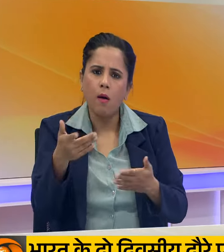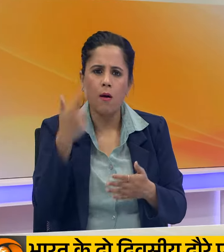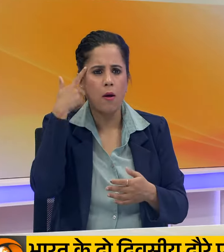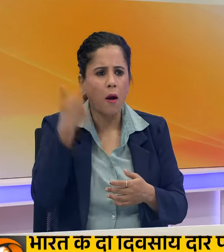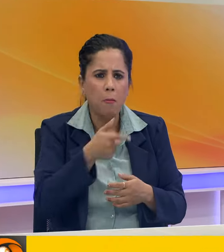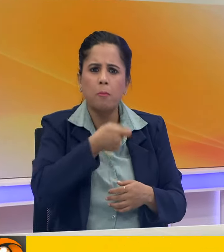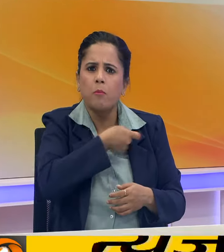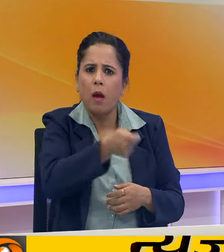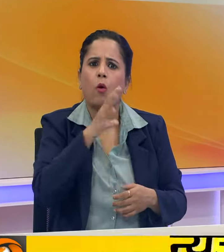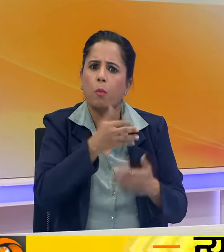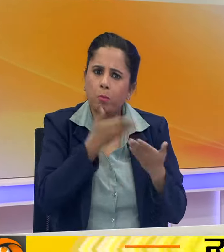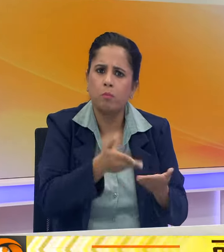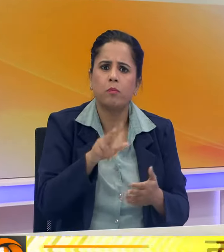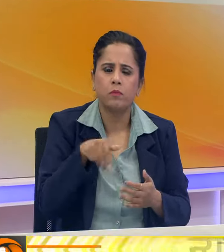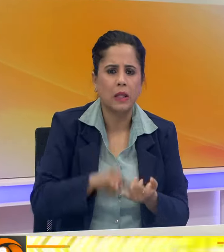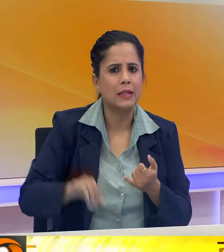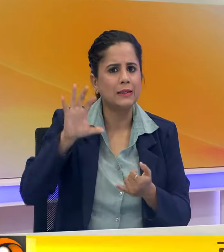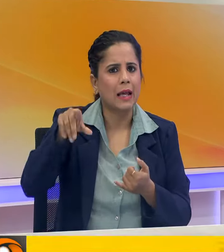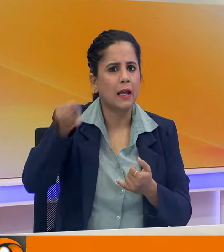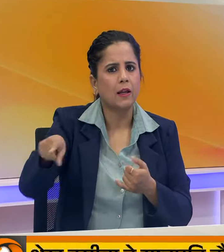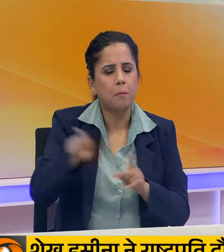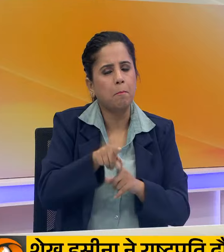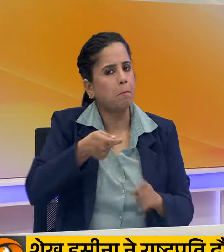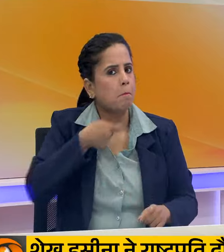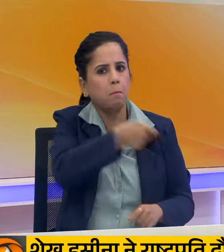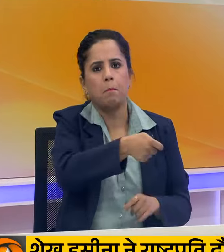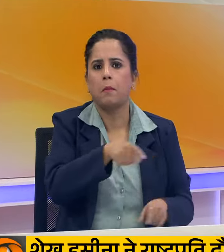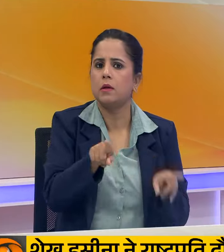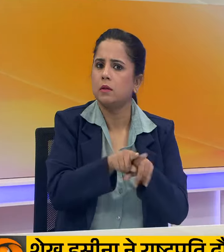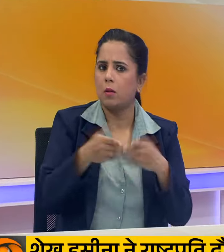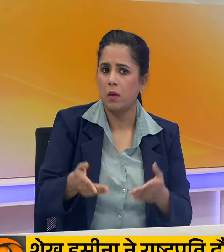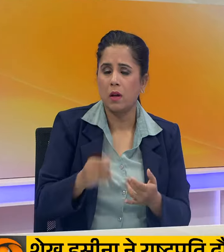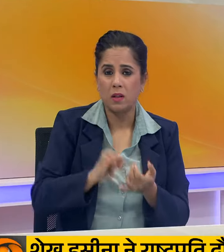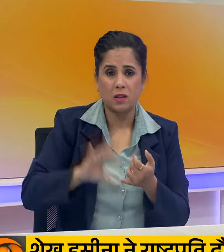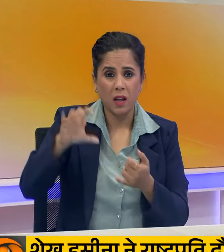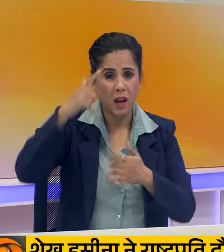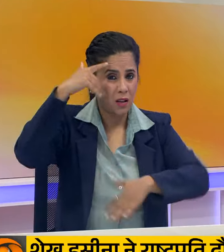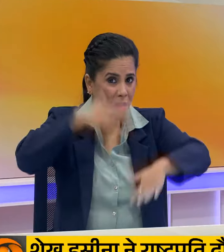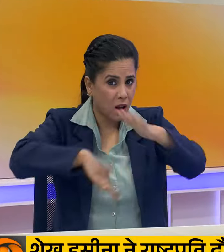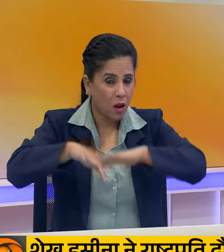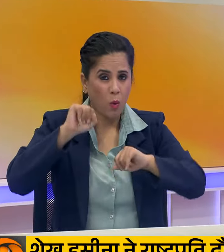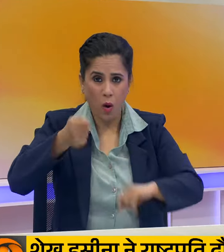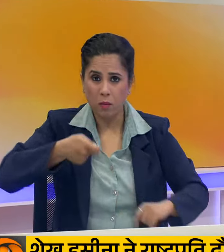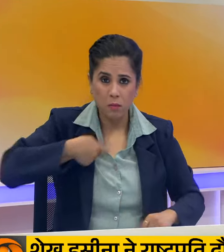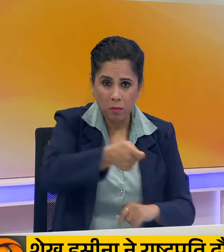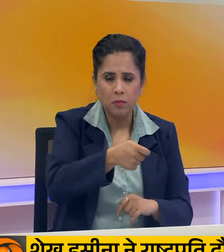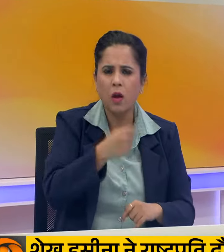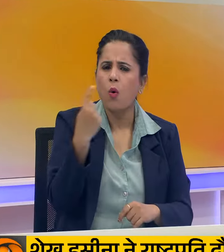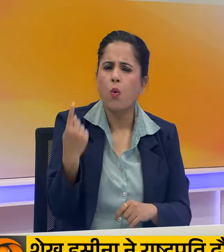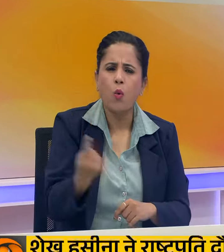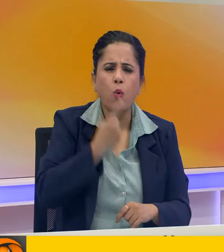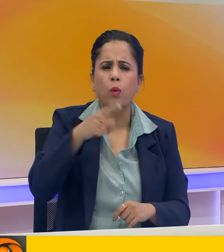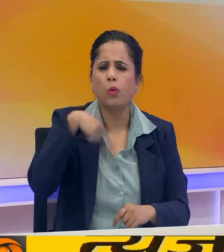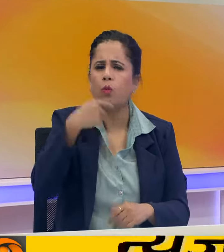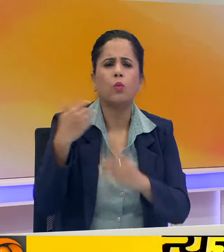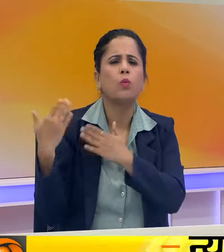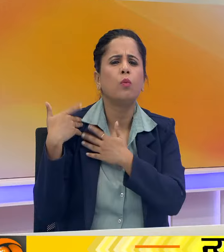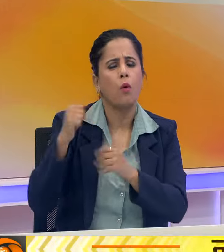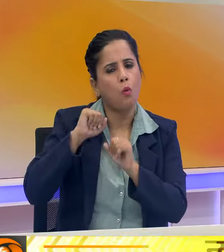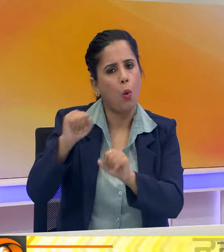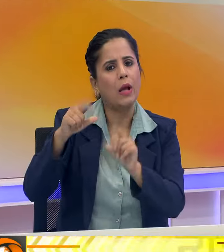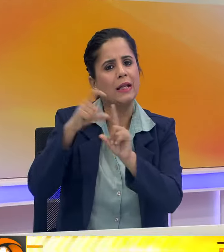यह स्टेट स्पॉन्सर्ड मर्डर और स्टेट स्पंस मर्डर के पीछे केवल और केवल वहां की